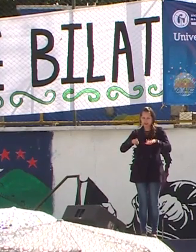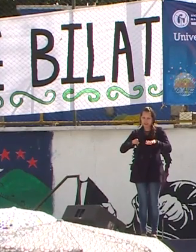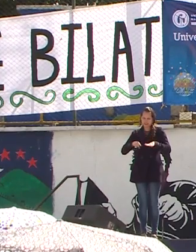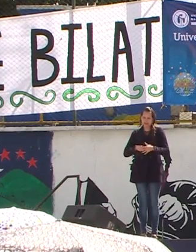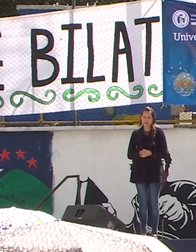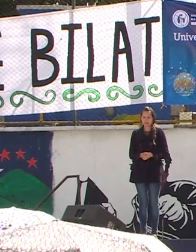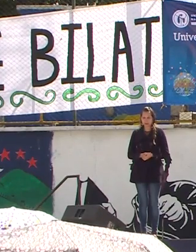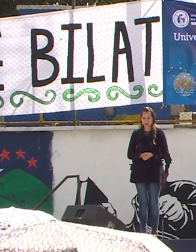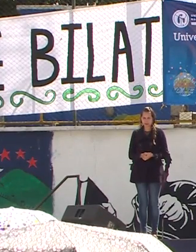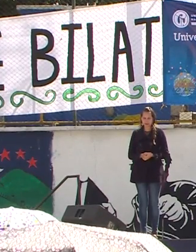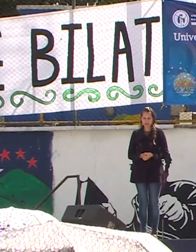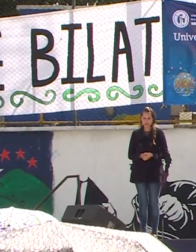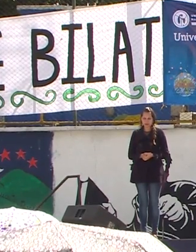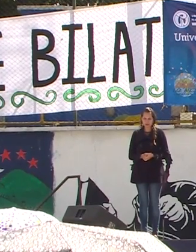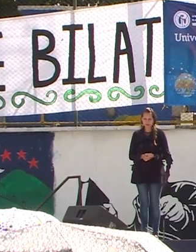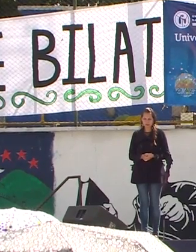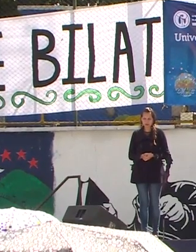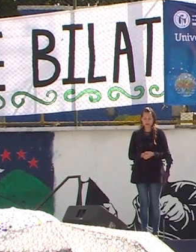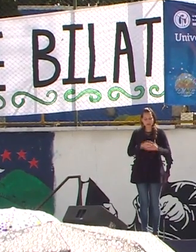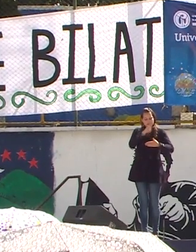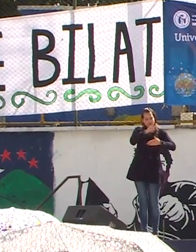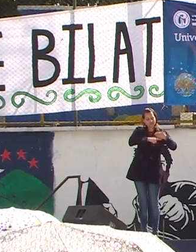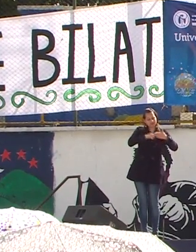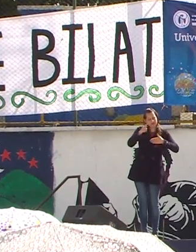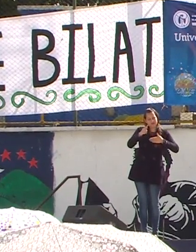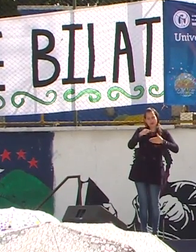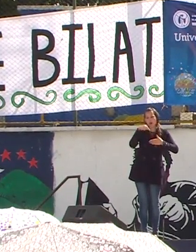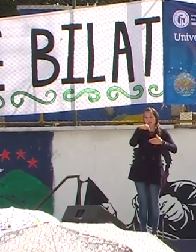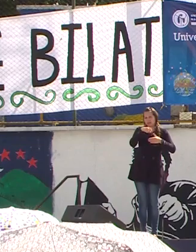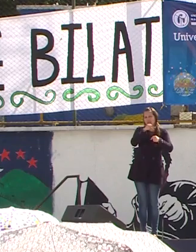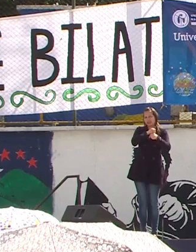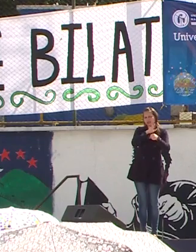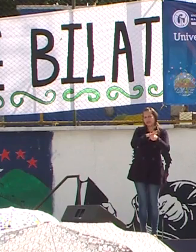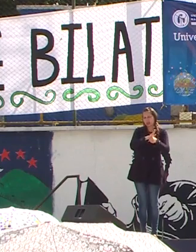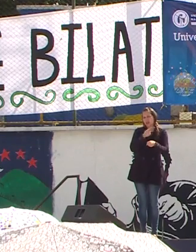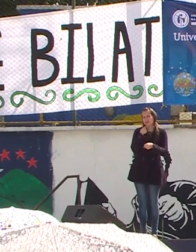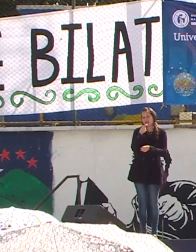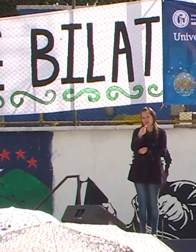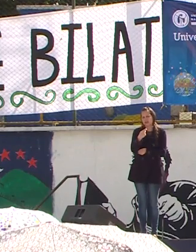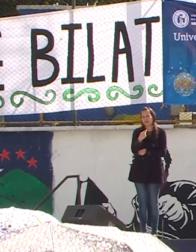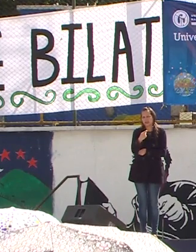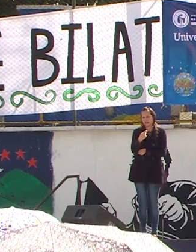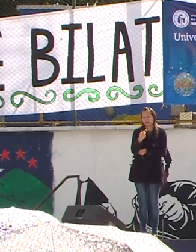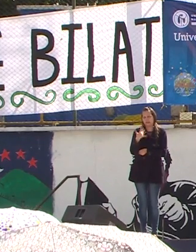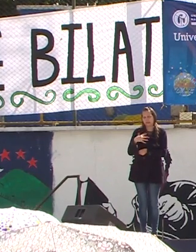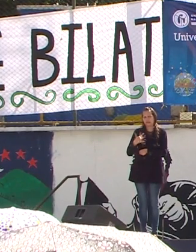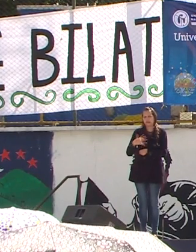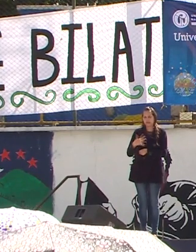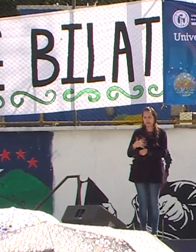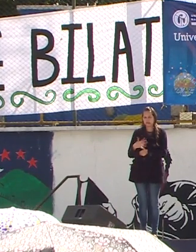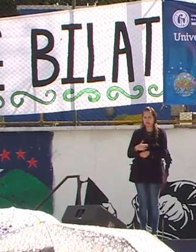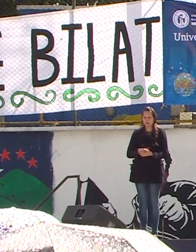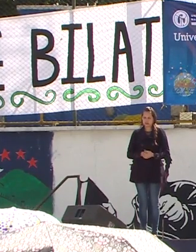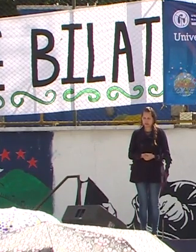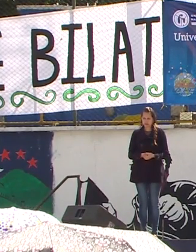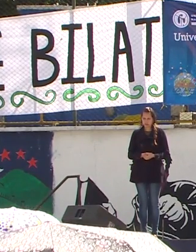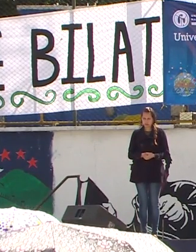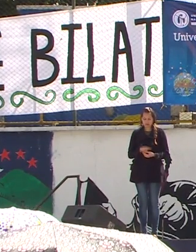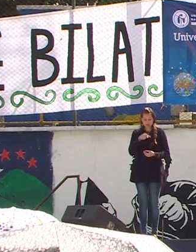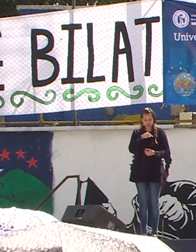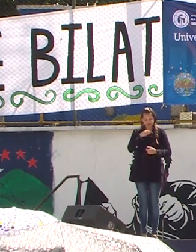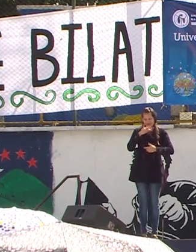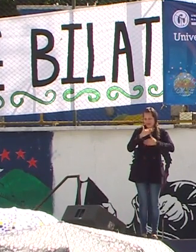La contratación desde lo público es difícil y engorrosa. Los